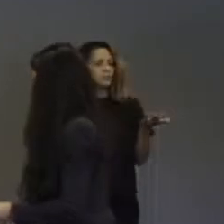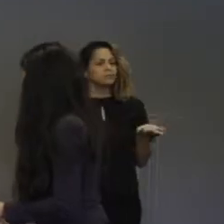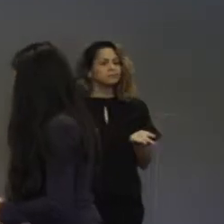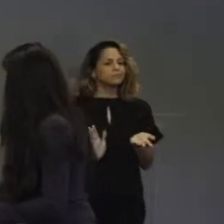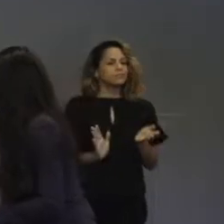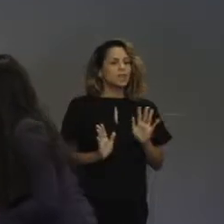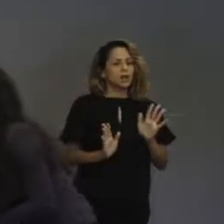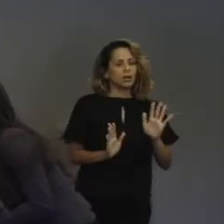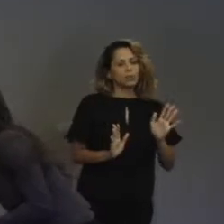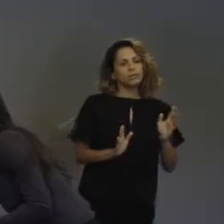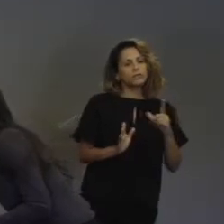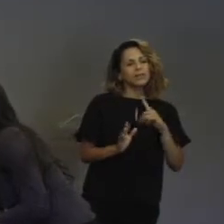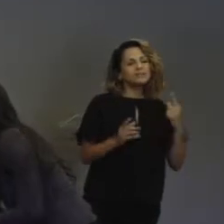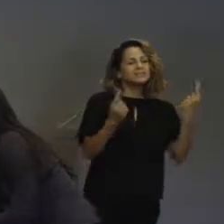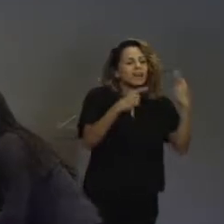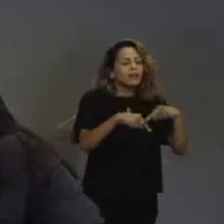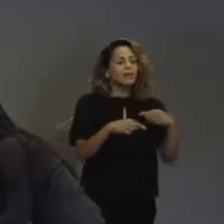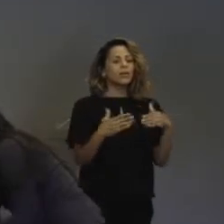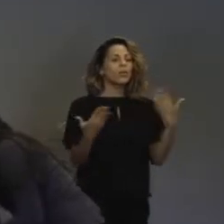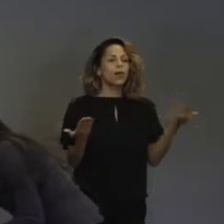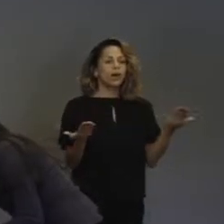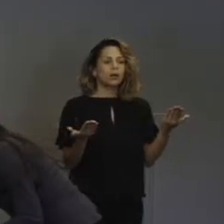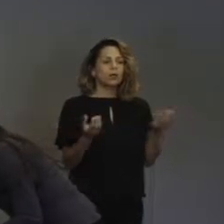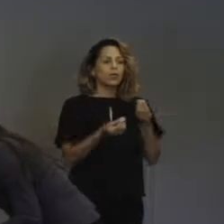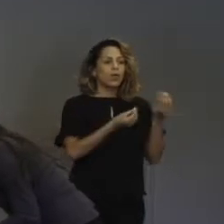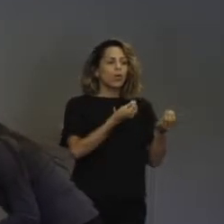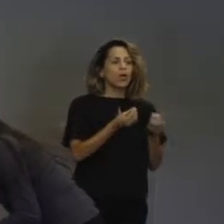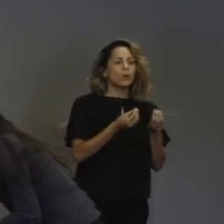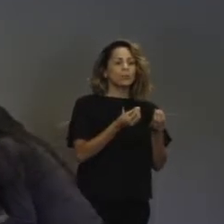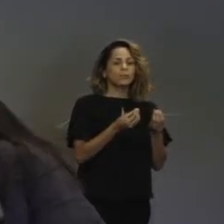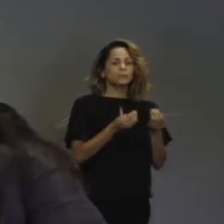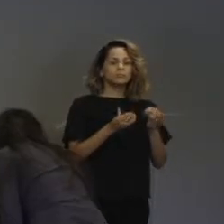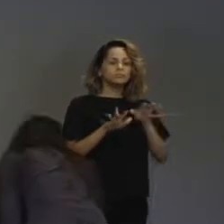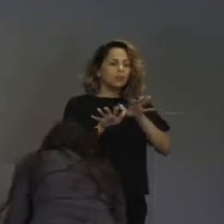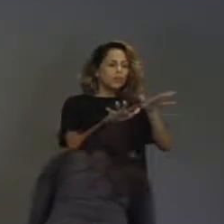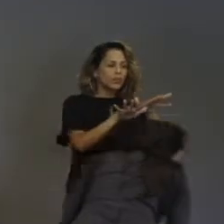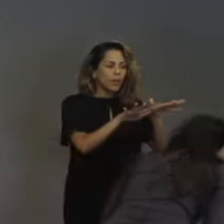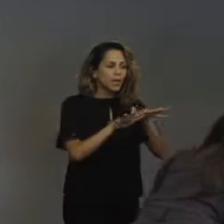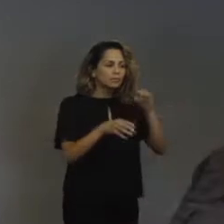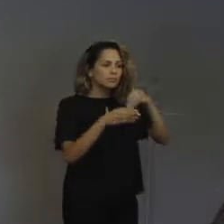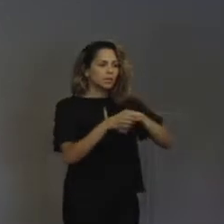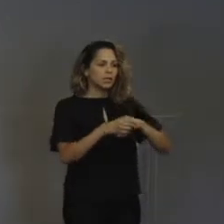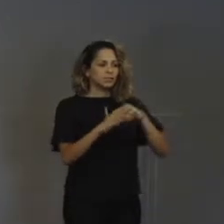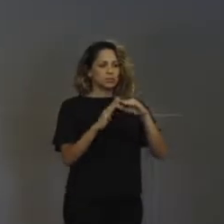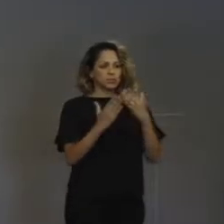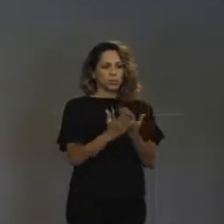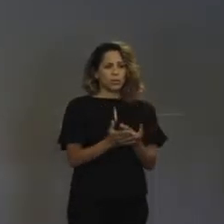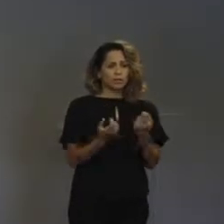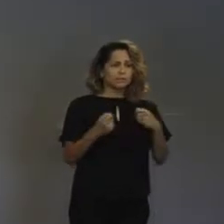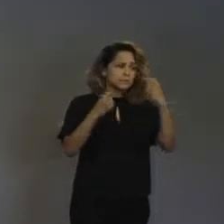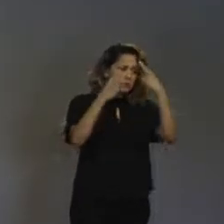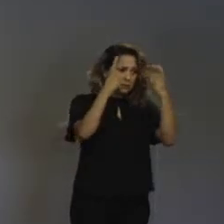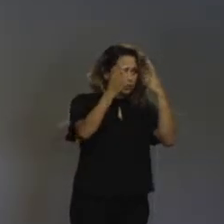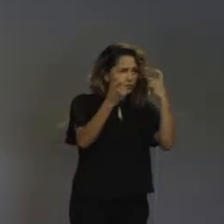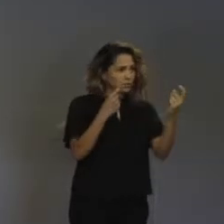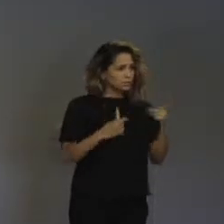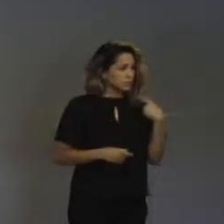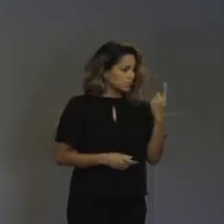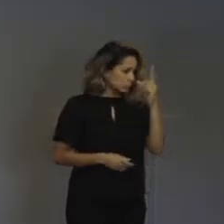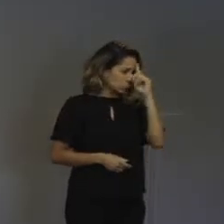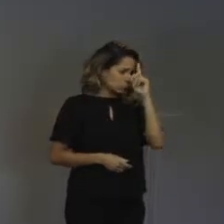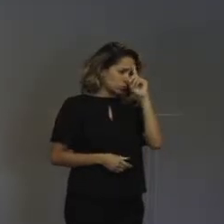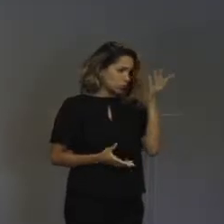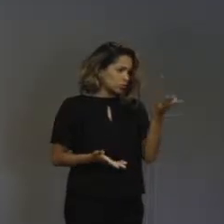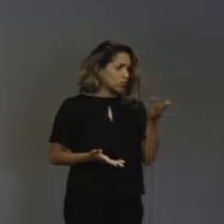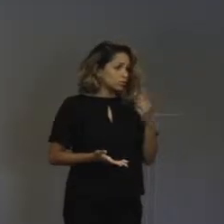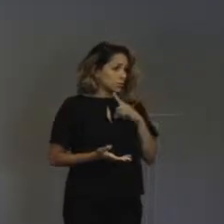consegue mobilizar os seus atores para responder a eles? Isso é uma cidade ser criativa, uma cidade se reinventa. A gente, no dia a dia, é criativa ou não, conforme